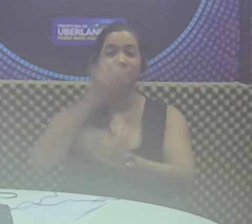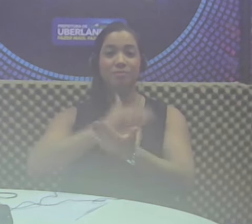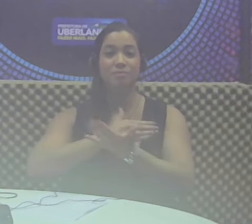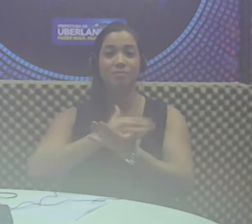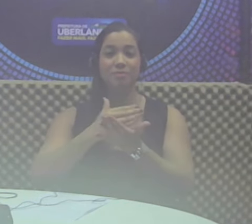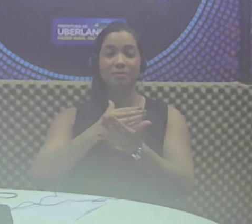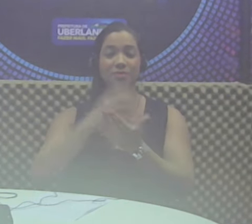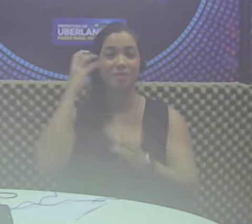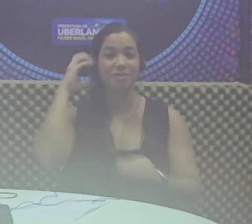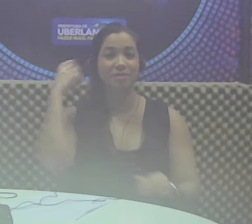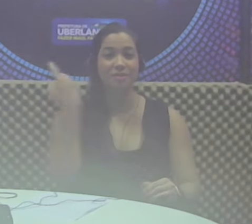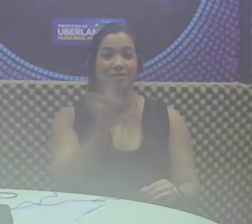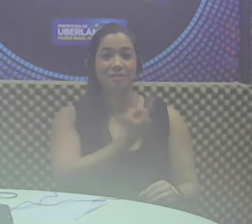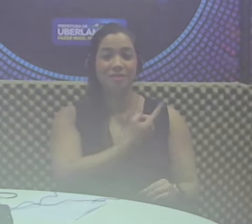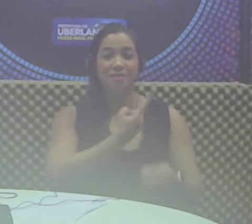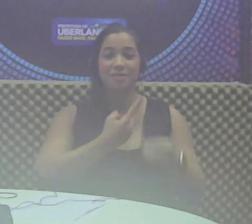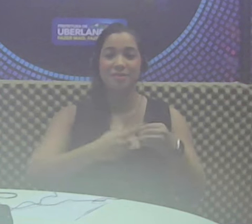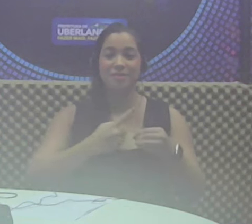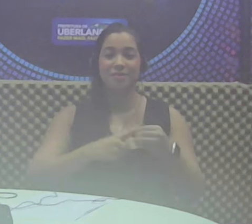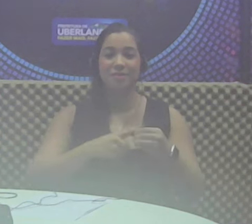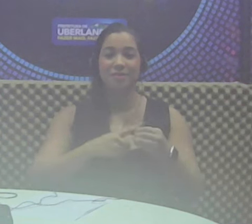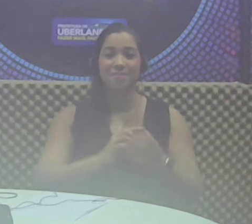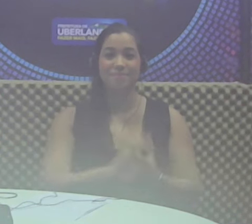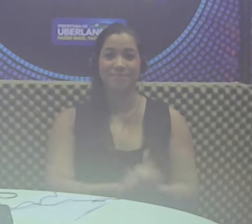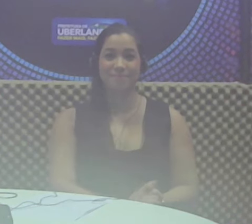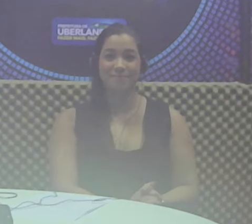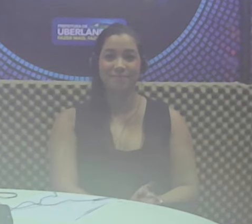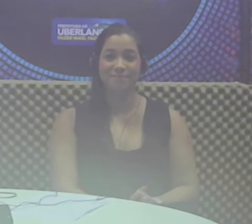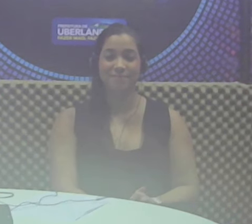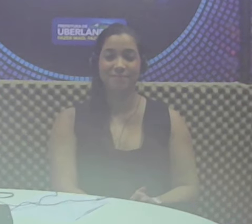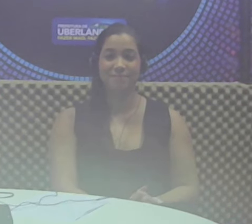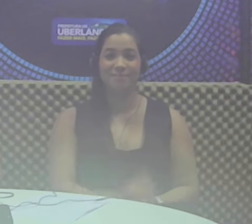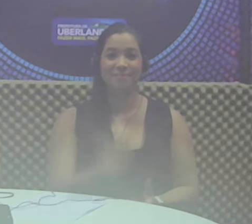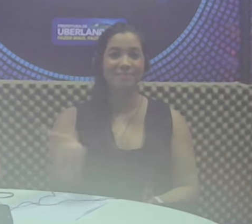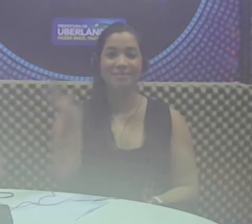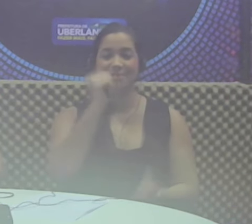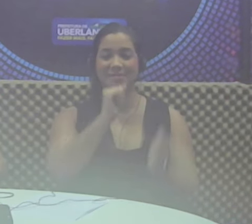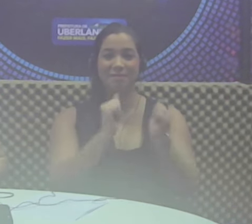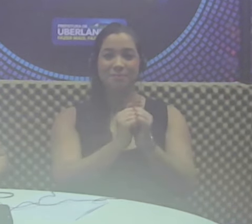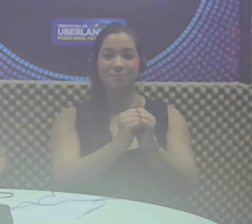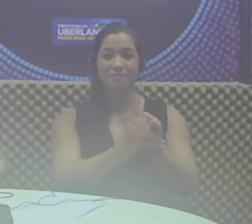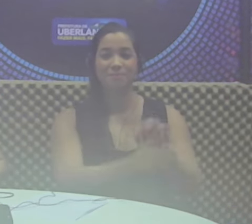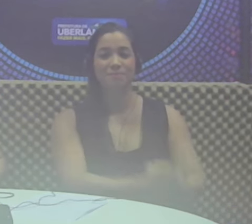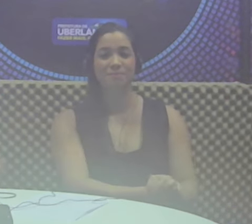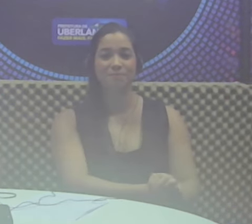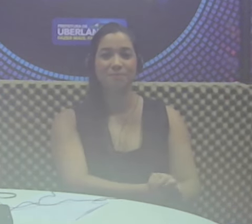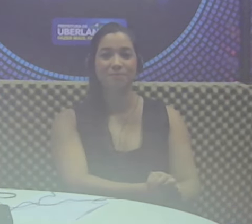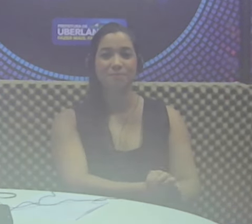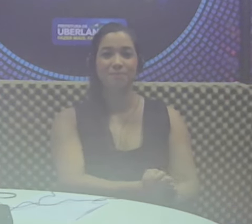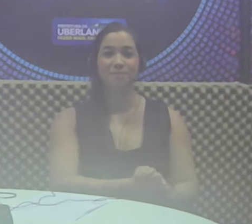Essas e outras notícias a partir de agora na Rádio Nossa Cidade. Vem com a gente!